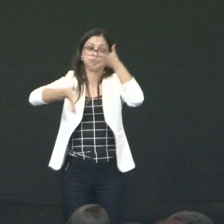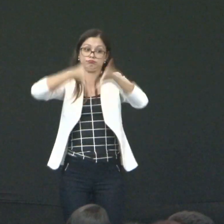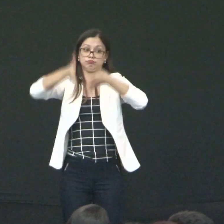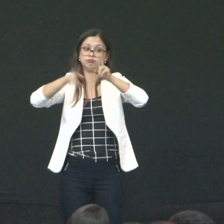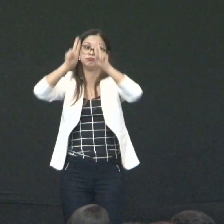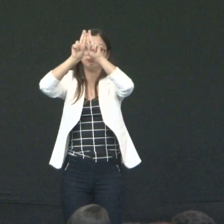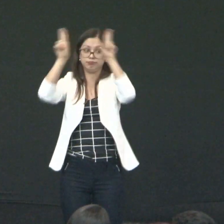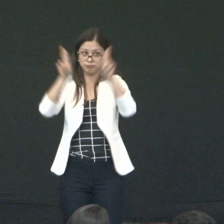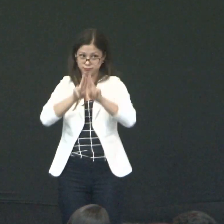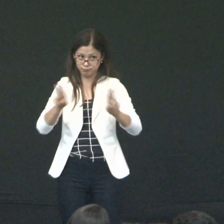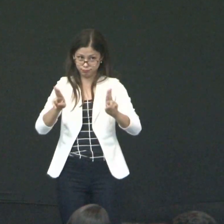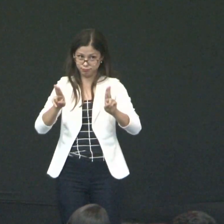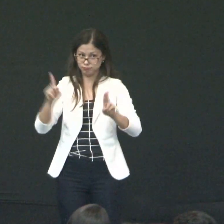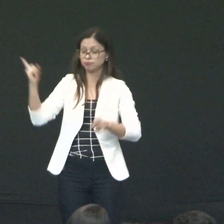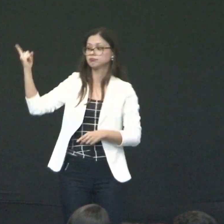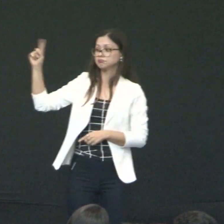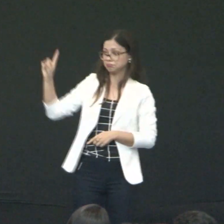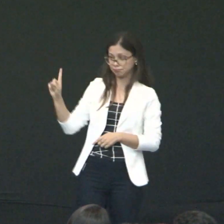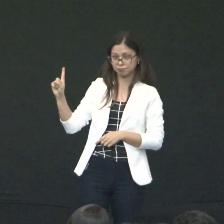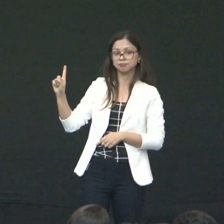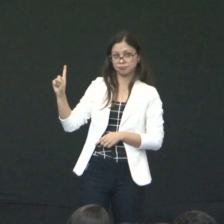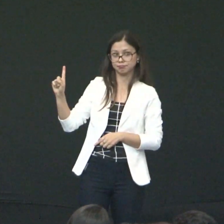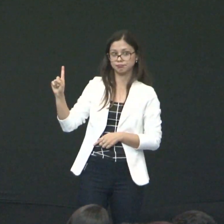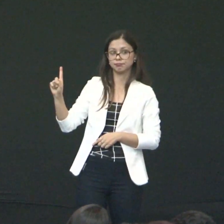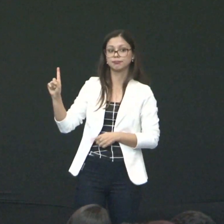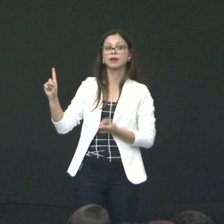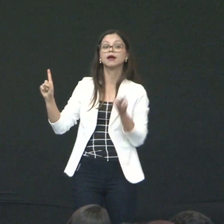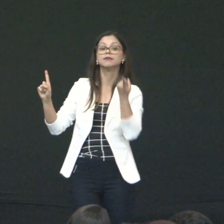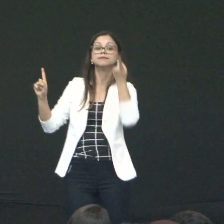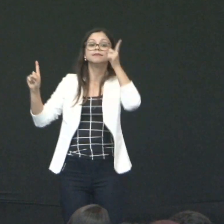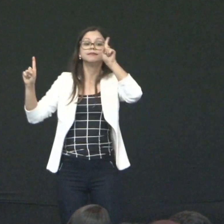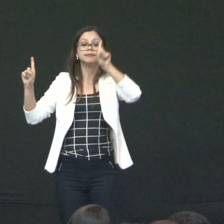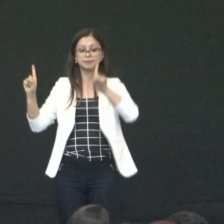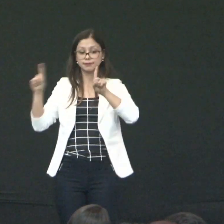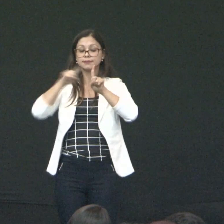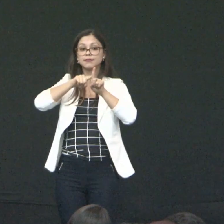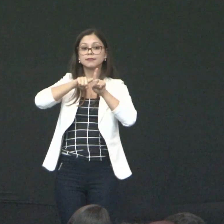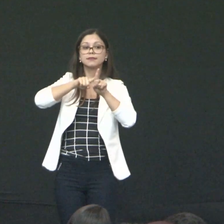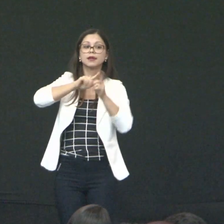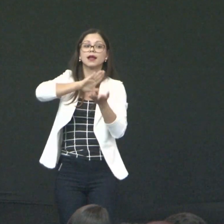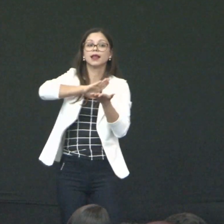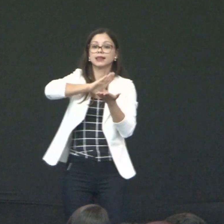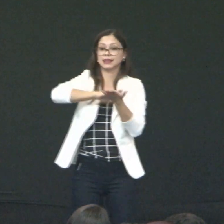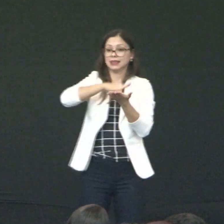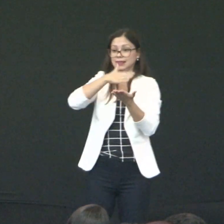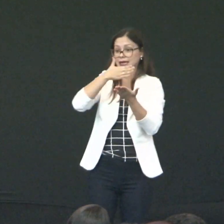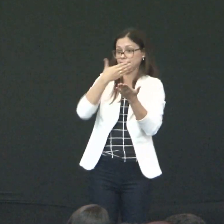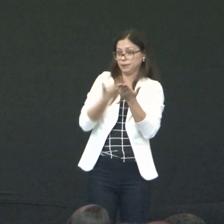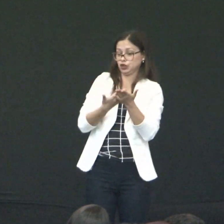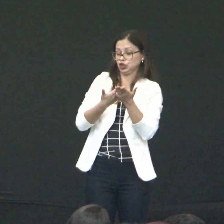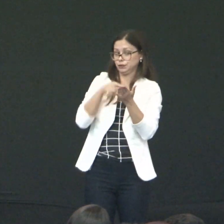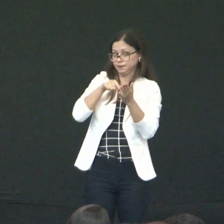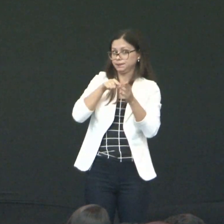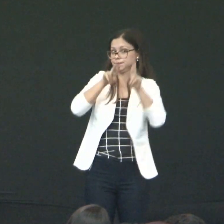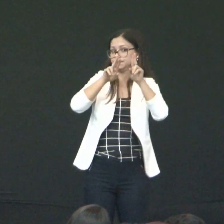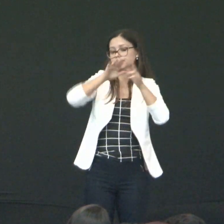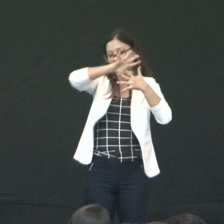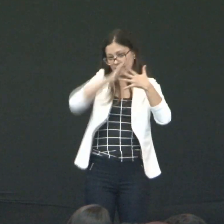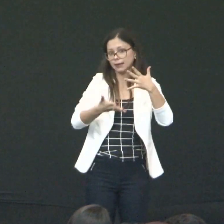a interpretação com espelhamento. Então, eu teria um palestrante fazendo língua de sinais internacional, eu teria um intérprete